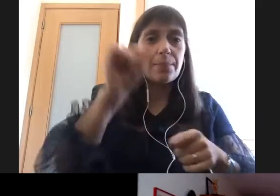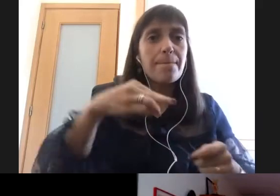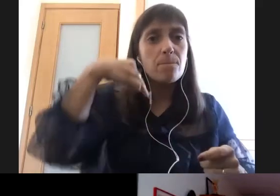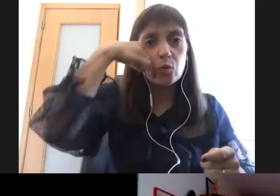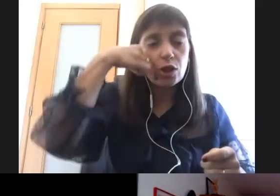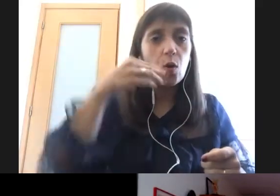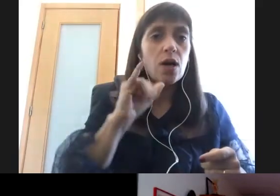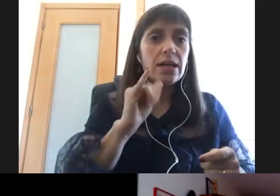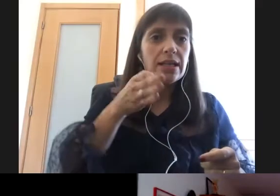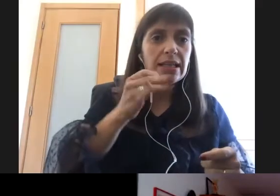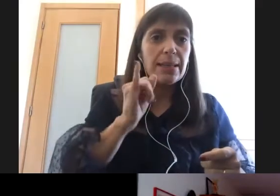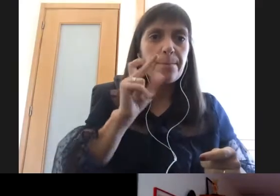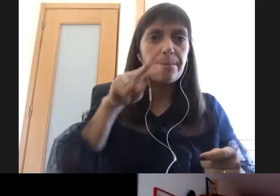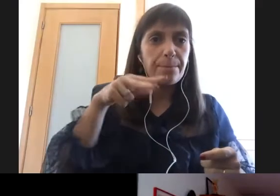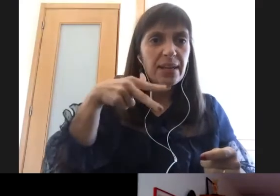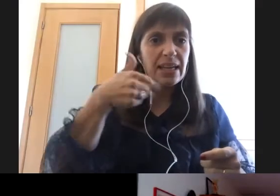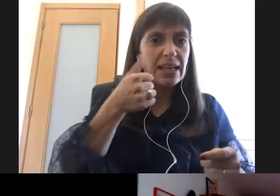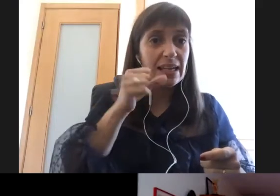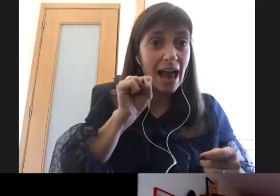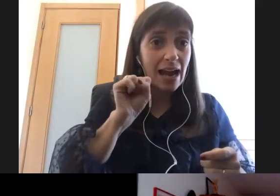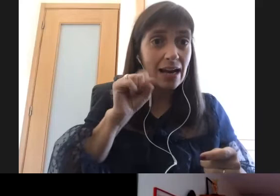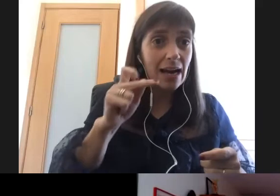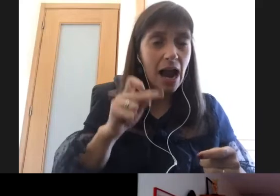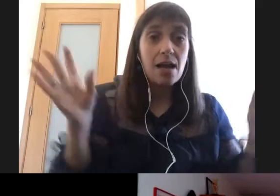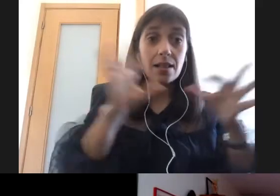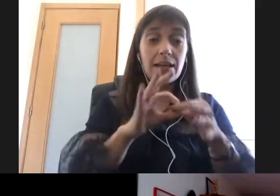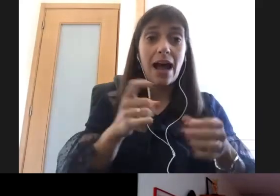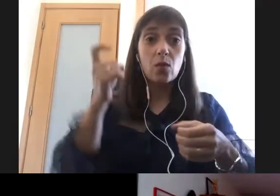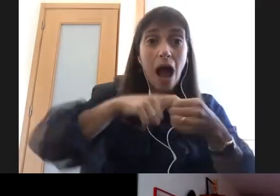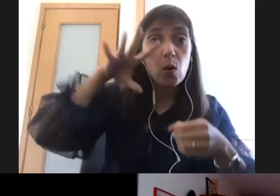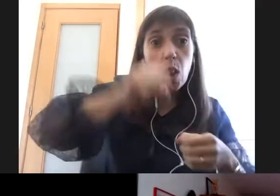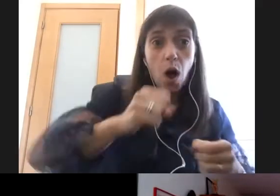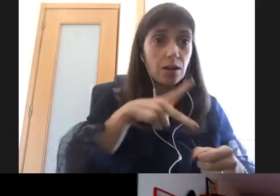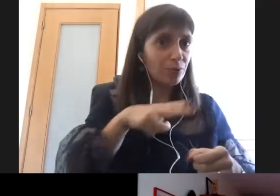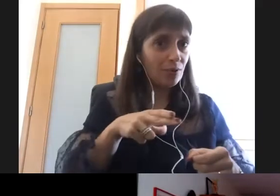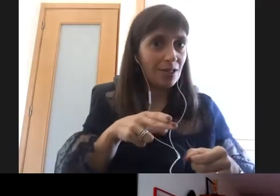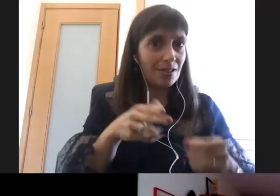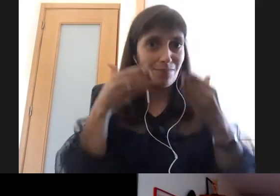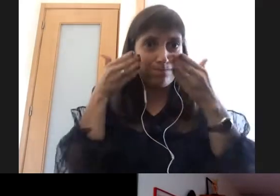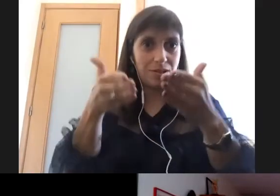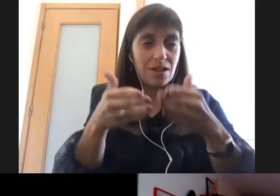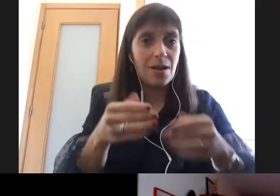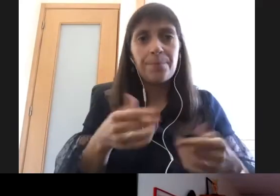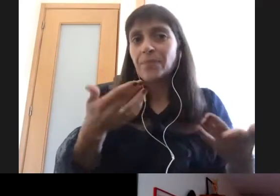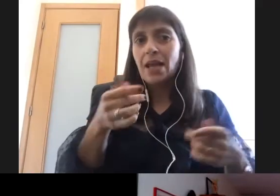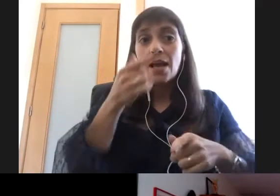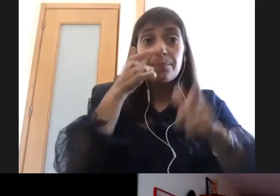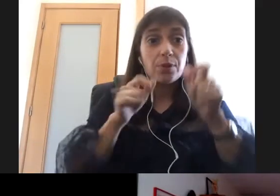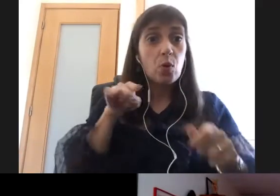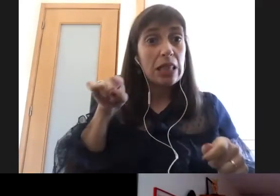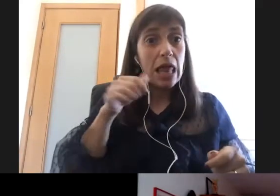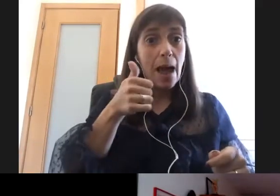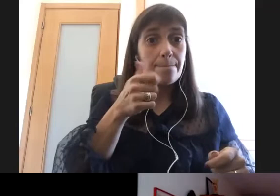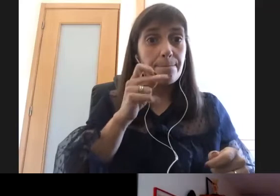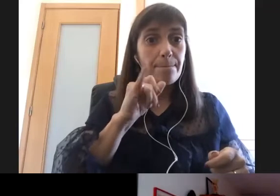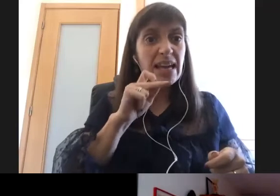São Paulo histórico, que é um museu voltado à colônia portuguesa. O como que os baianos têm orgulho